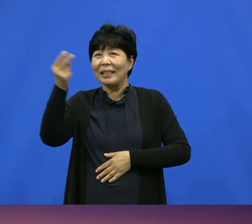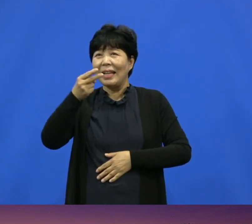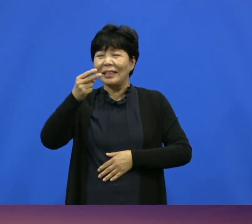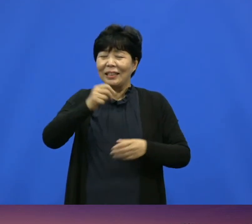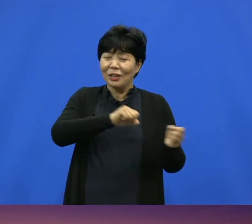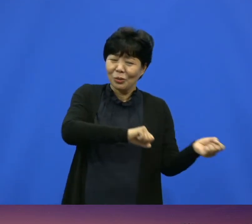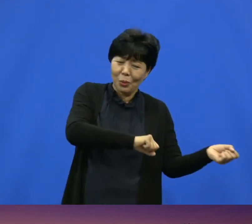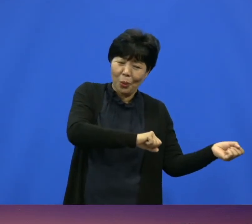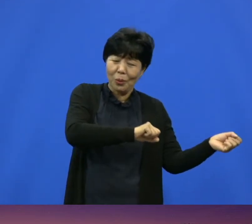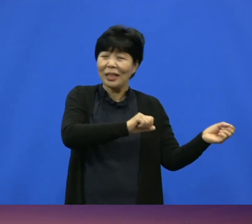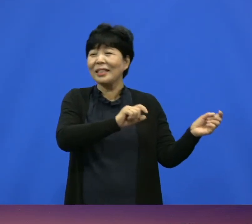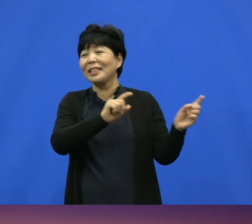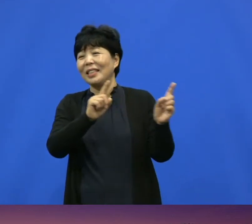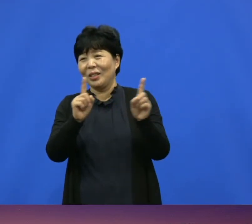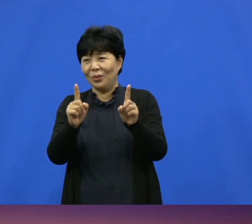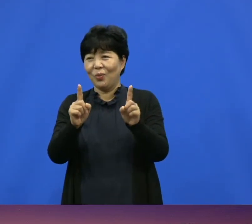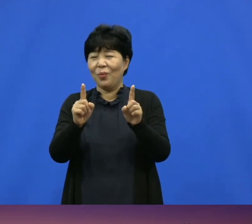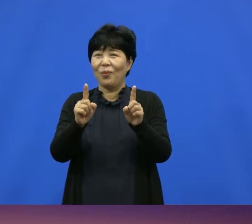소생시키시고,